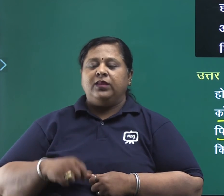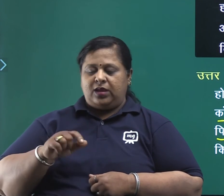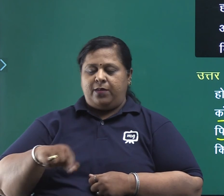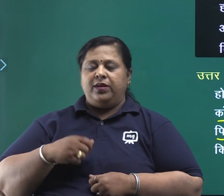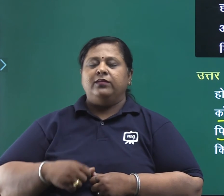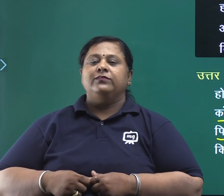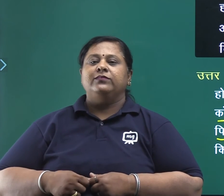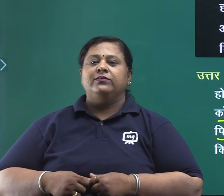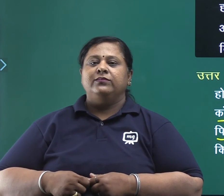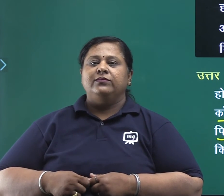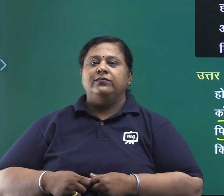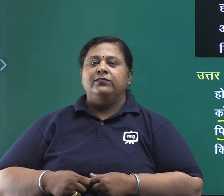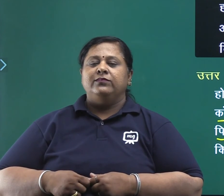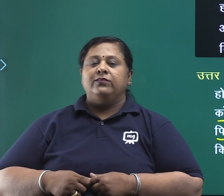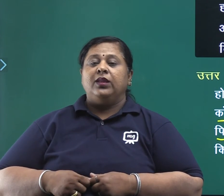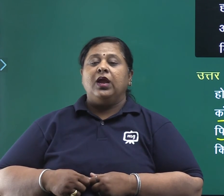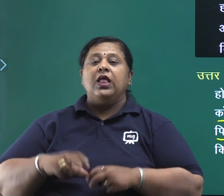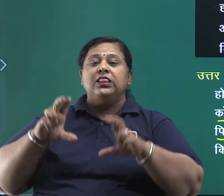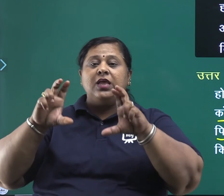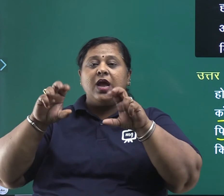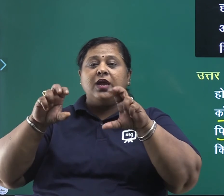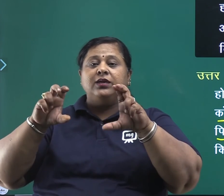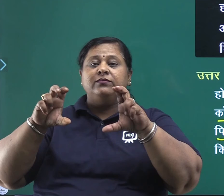यहाँ पर अध्याय